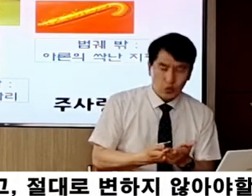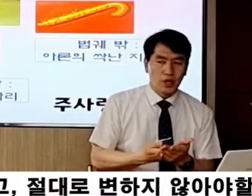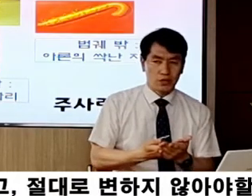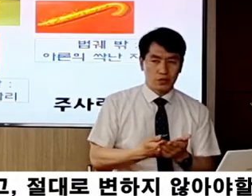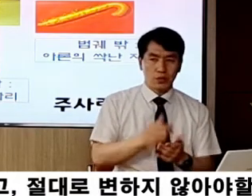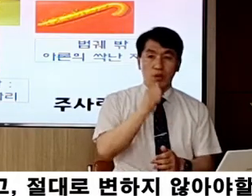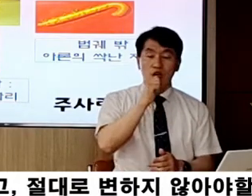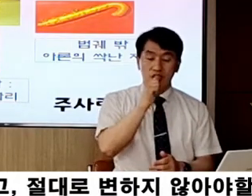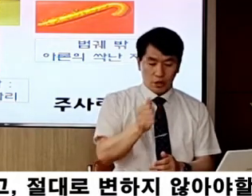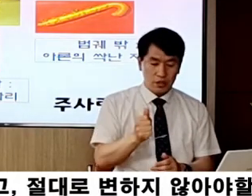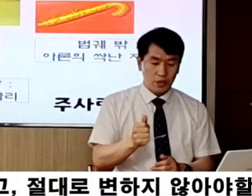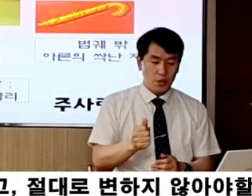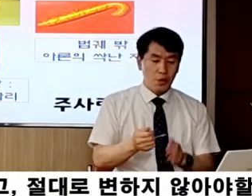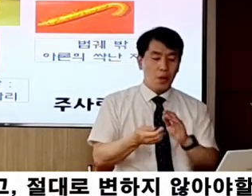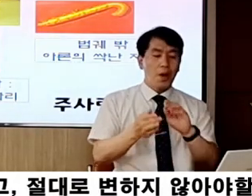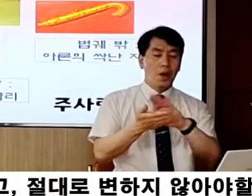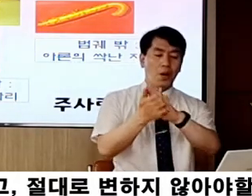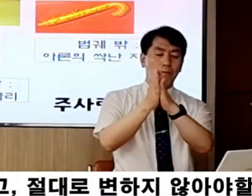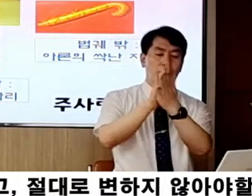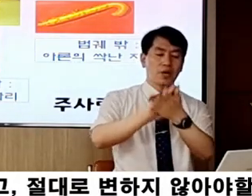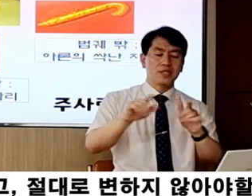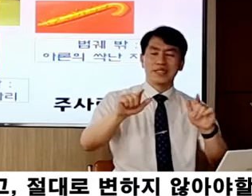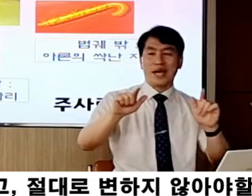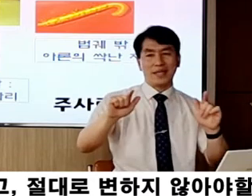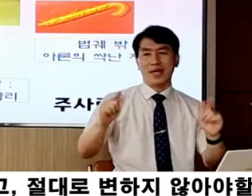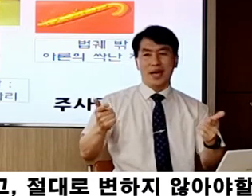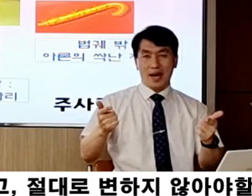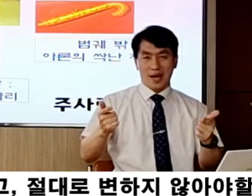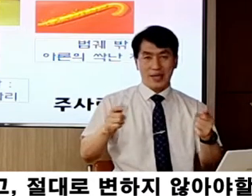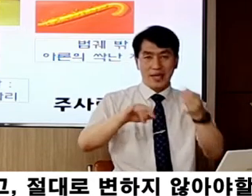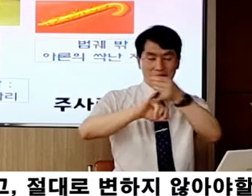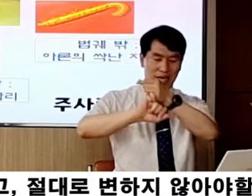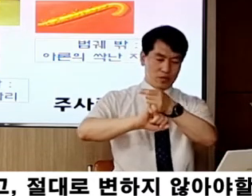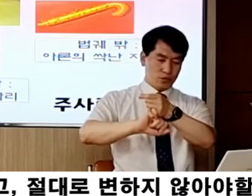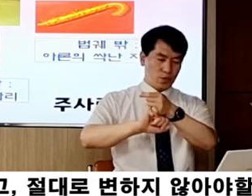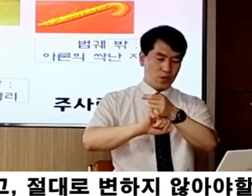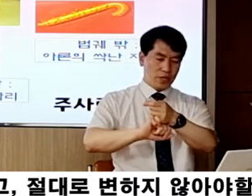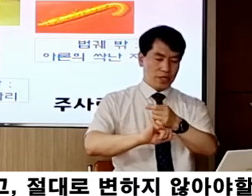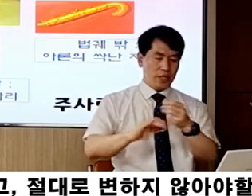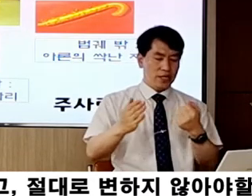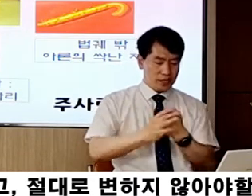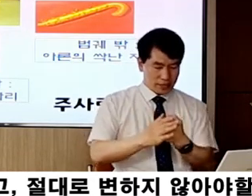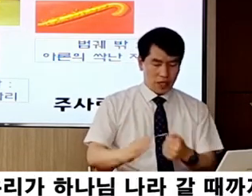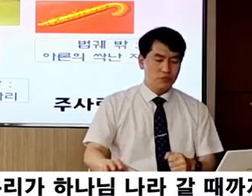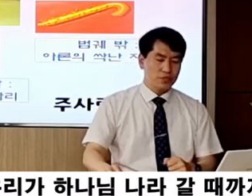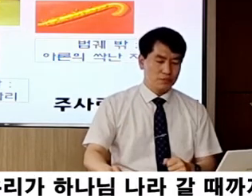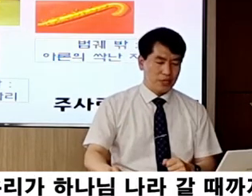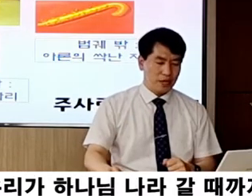중요한 것이고 절대로 변하지 않아야 할 약속이기 때문입니다.